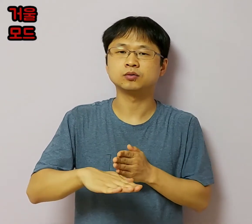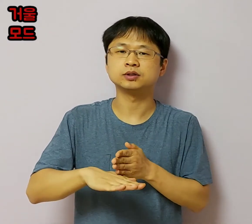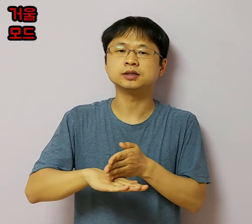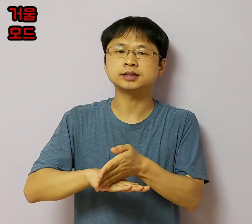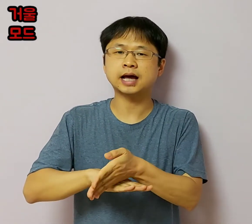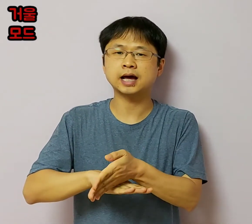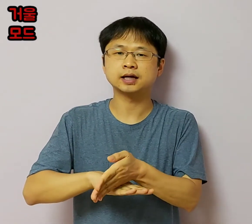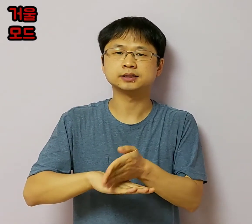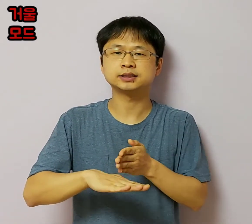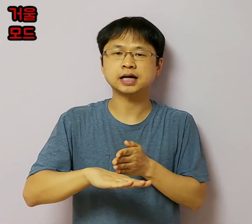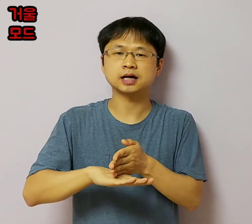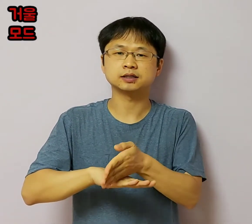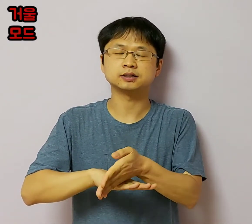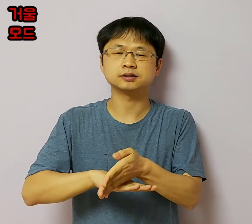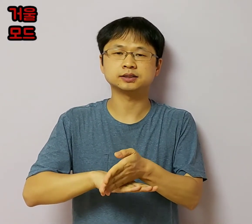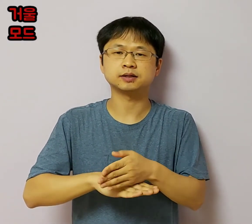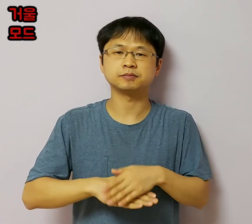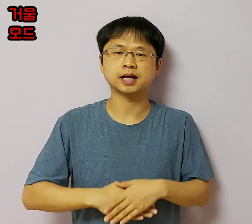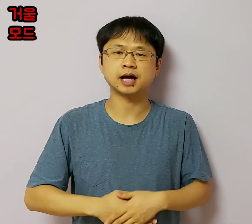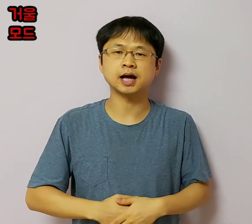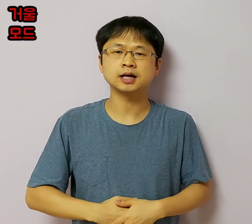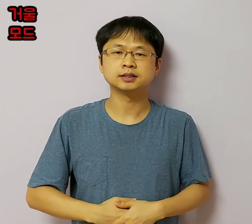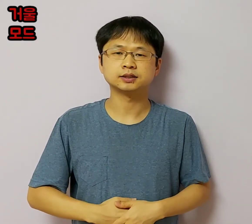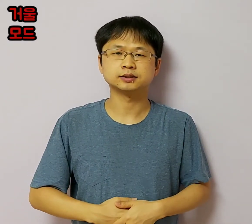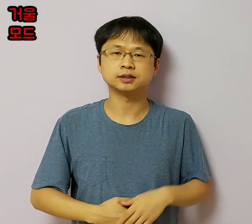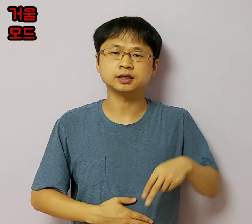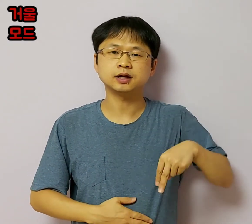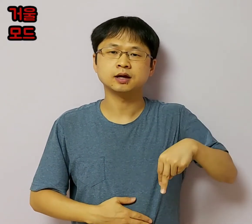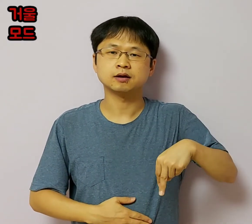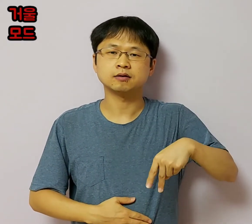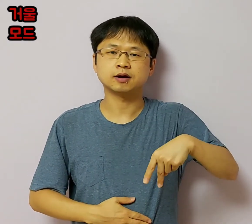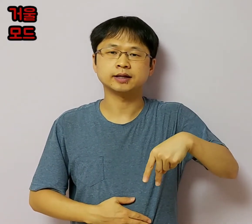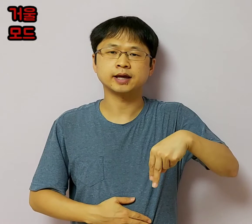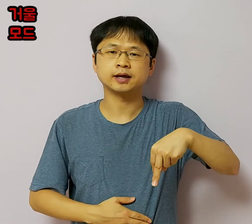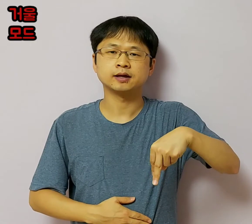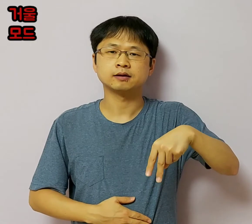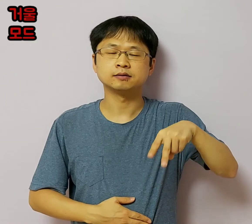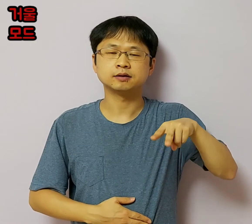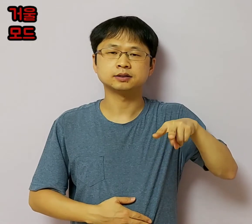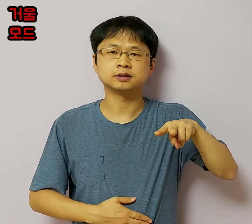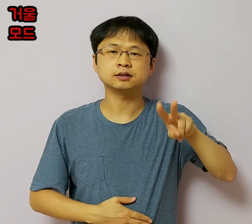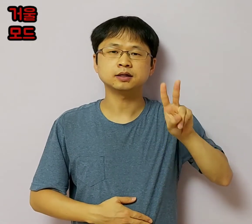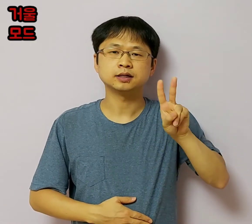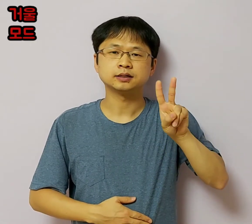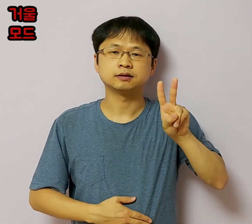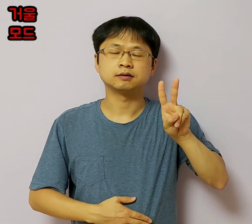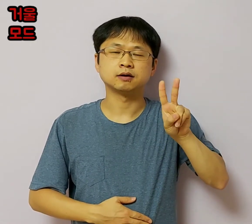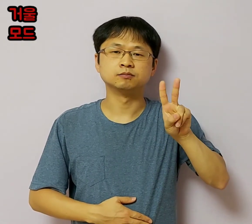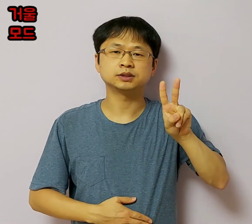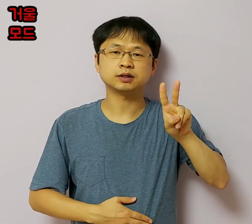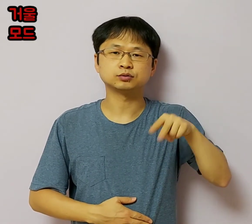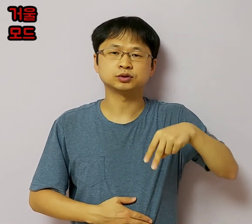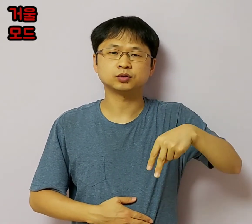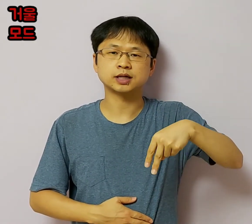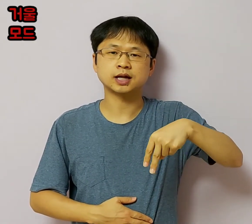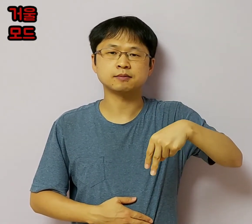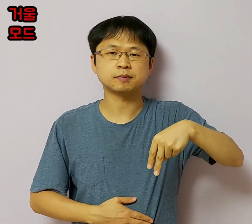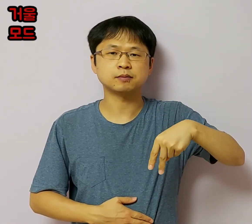혹은 늦다, 지각 이런 뜻이 됩니다. 천천히 걸어가네. 걷는 것은 검지와 중지로 사람의 발